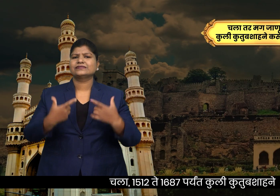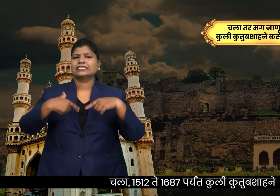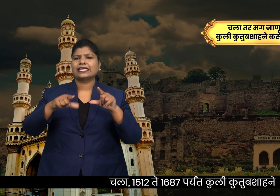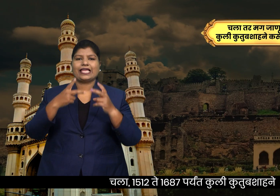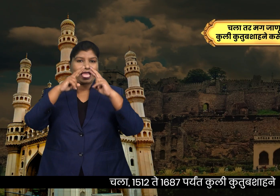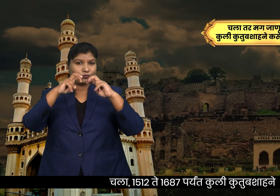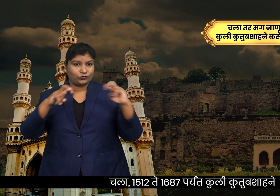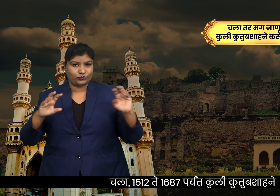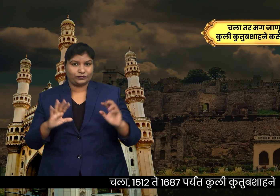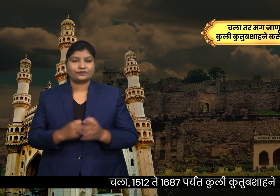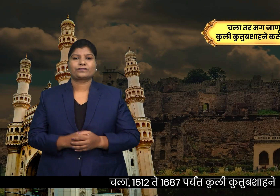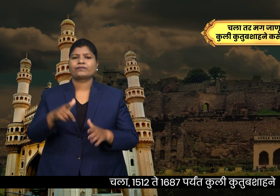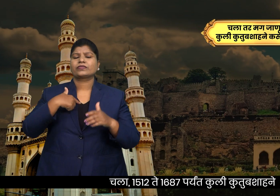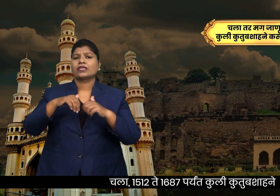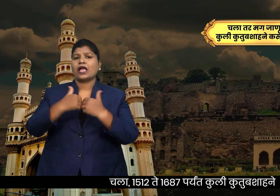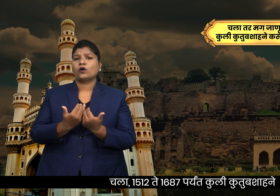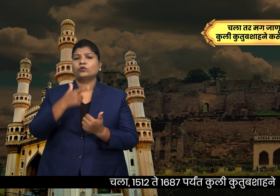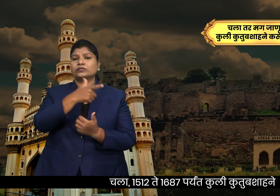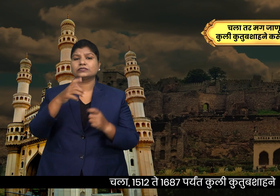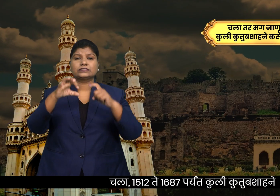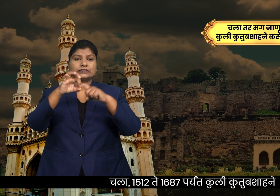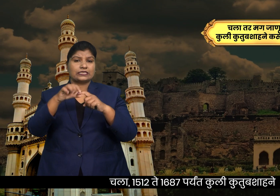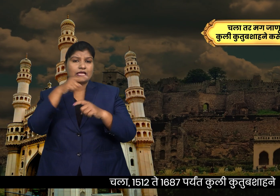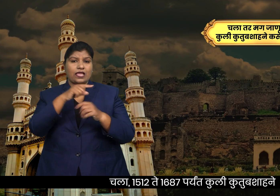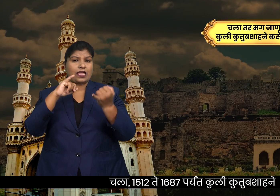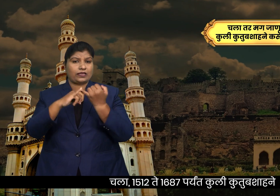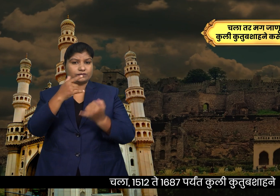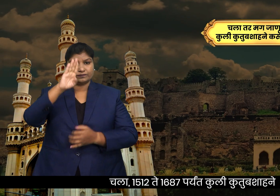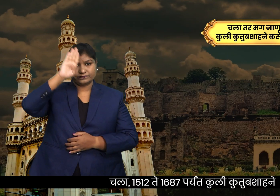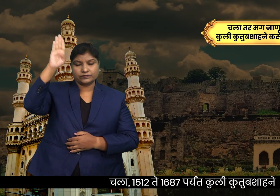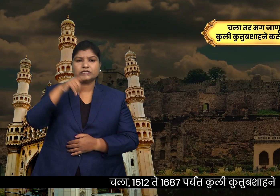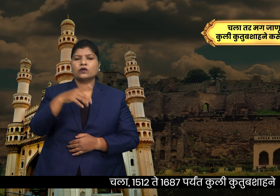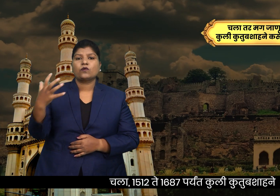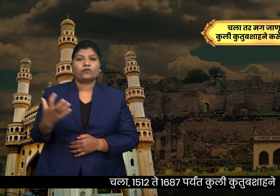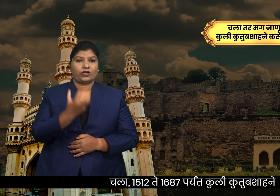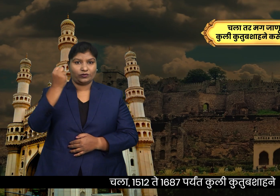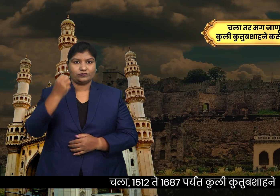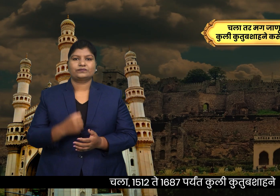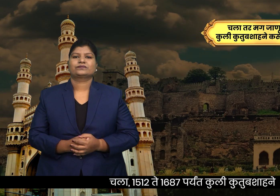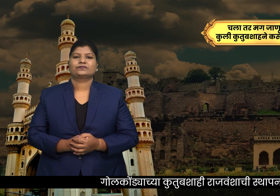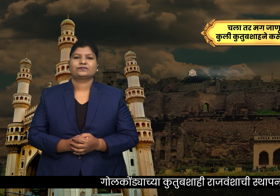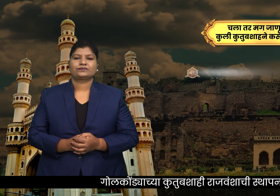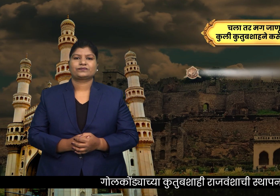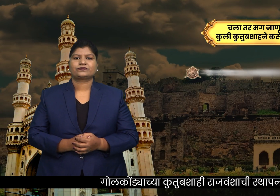चला 1512 to 1687 पर्यंत कुली कुतुबशाहीने